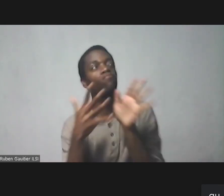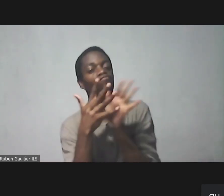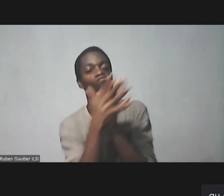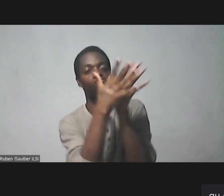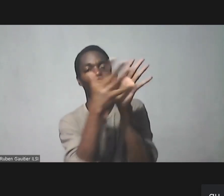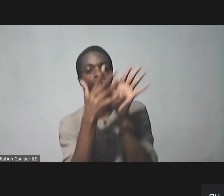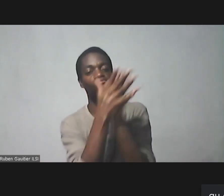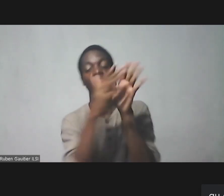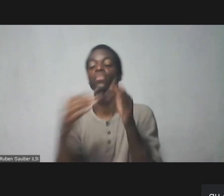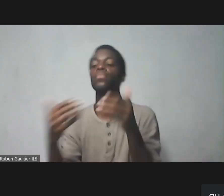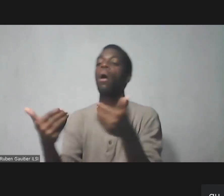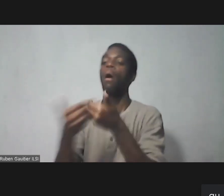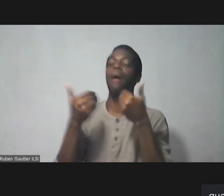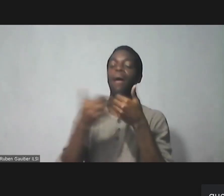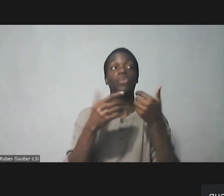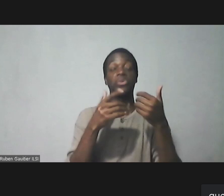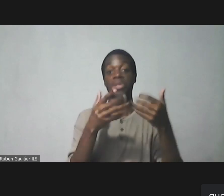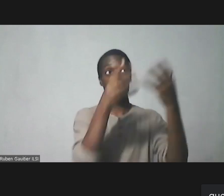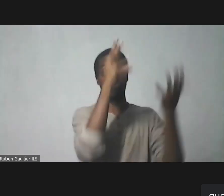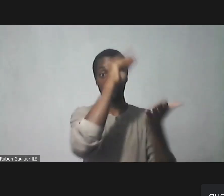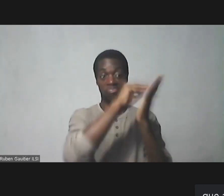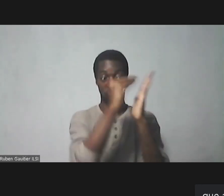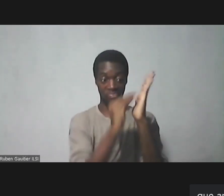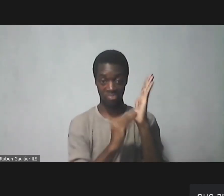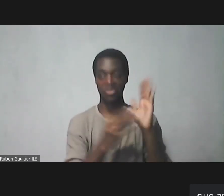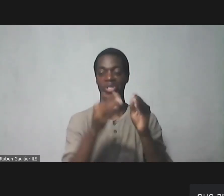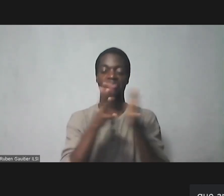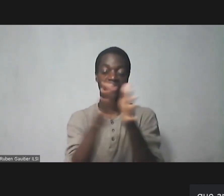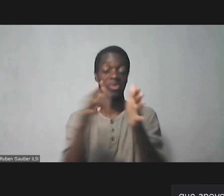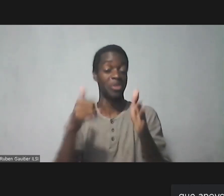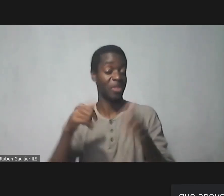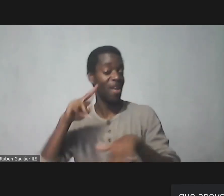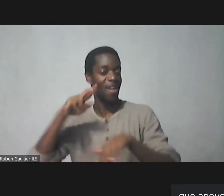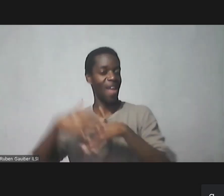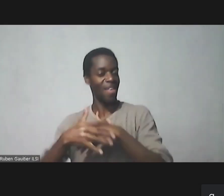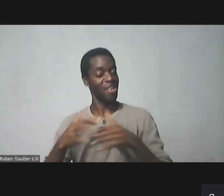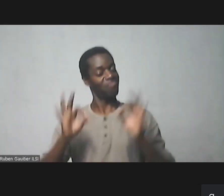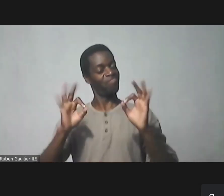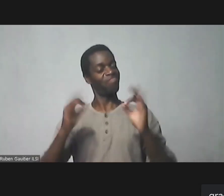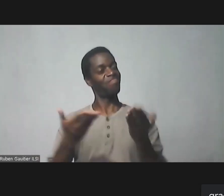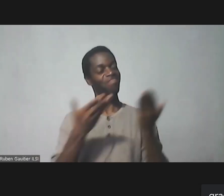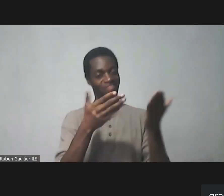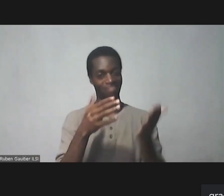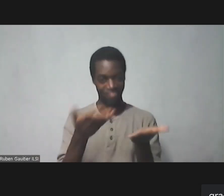estemos en la producción del informe. Muchas gracias, Elizabeth, nuevamente. Gracias.